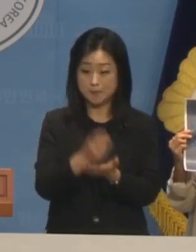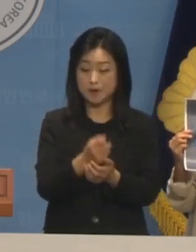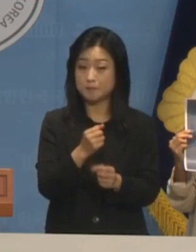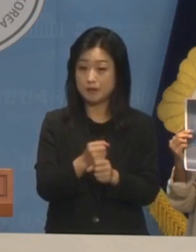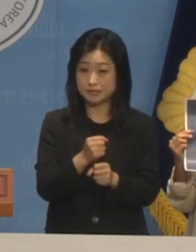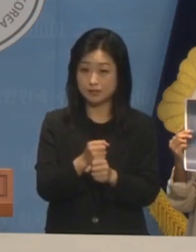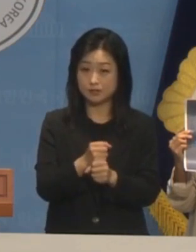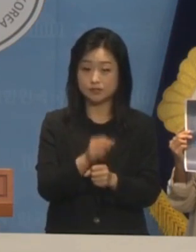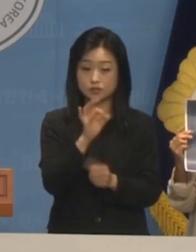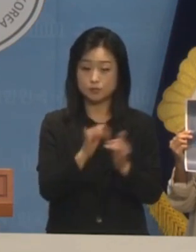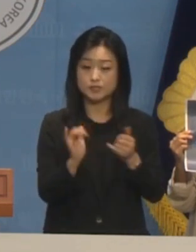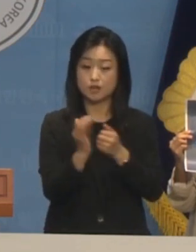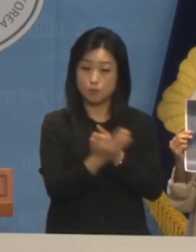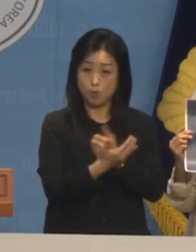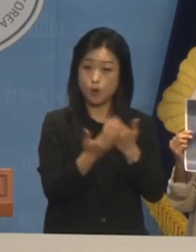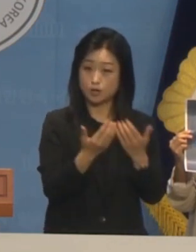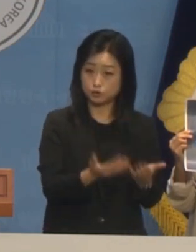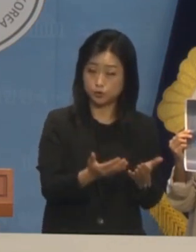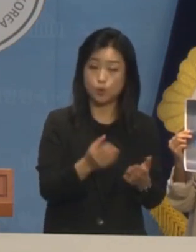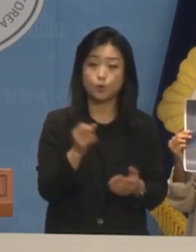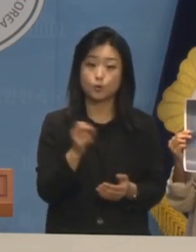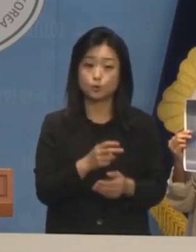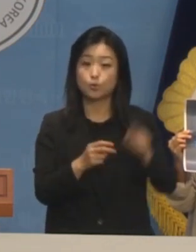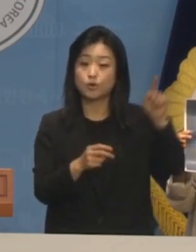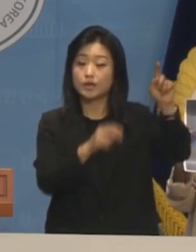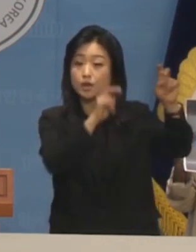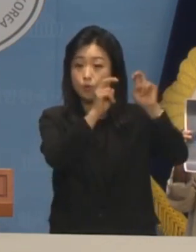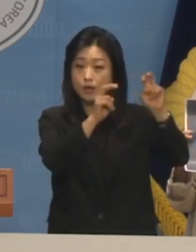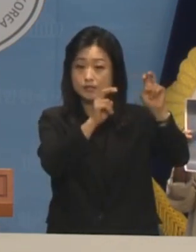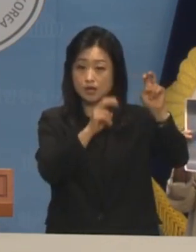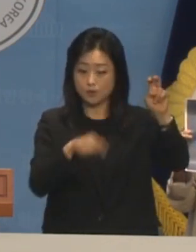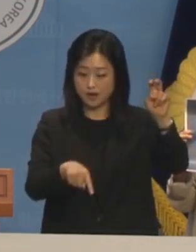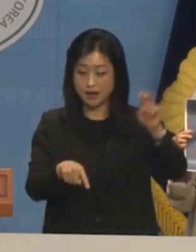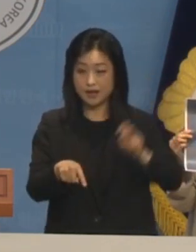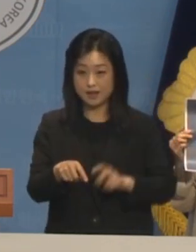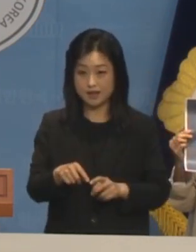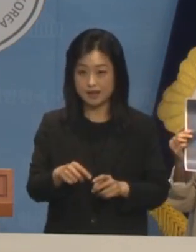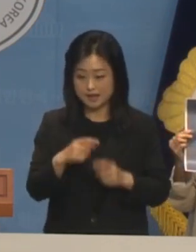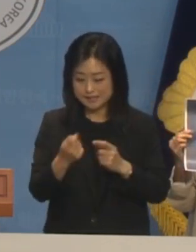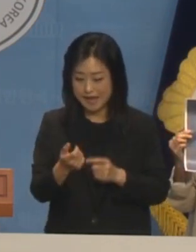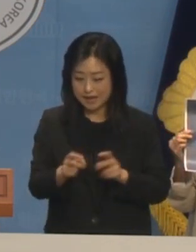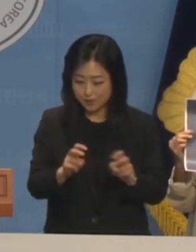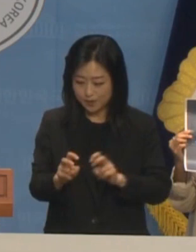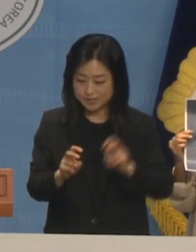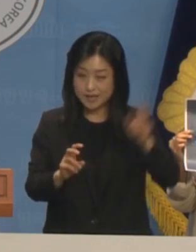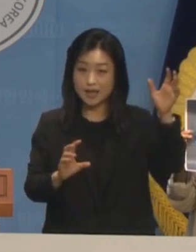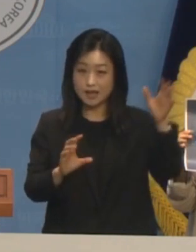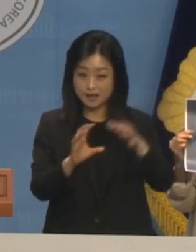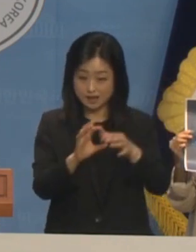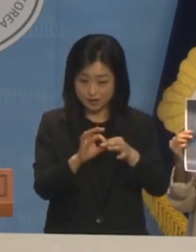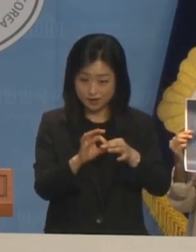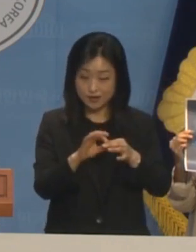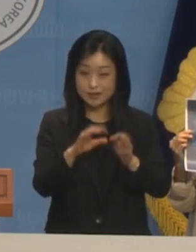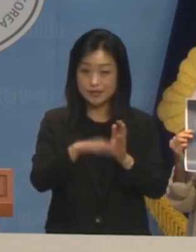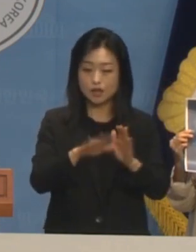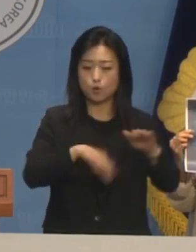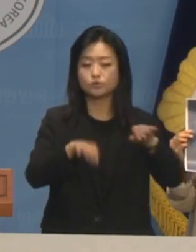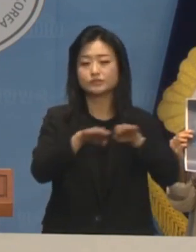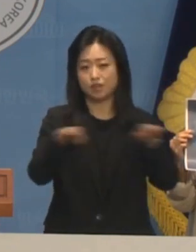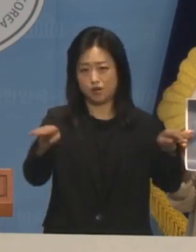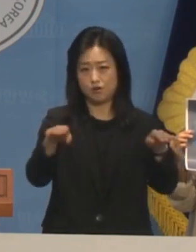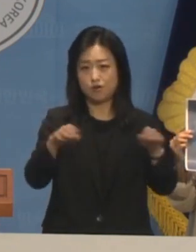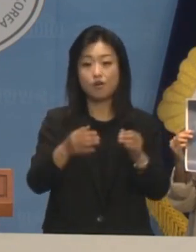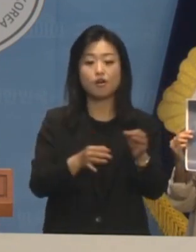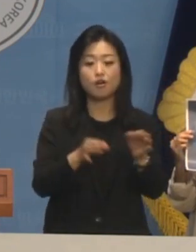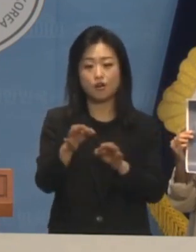마련하여 이용자를 보호하고 플랫폼 기업 간 공정 경쟁 질서를 확립하도록 하는 것이야말로